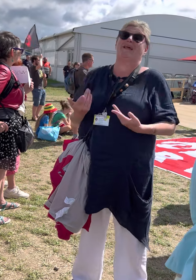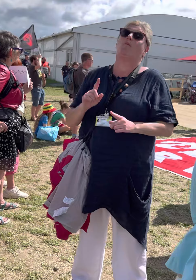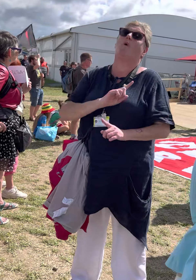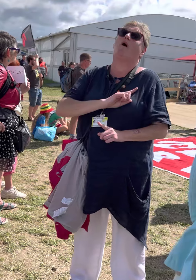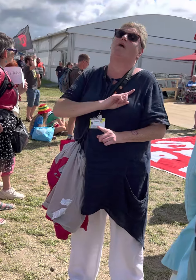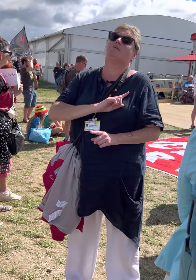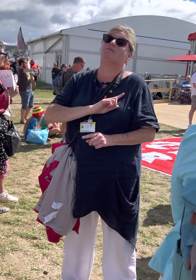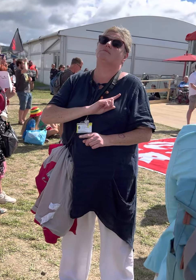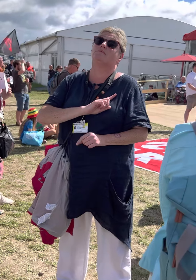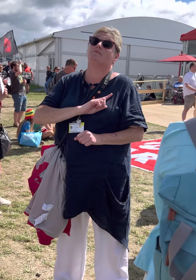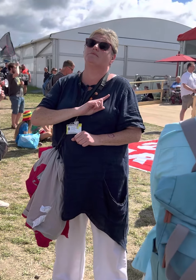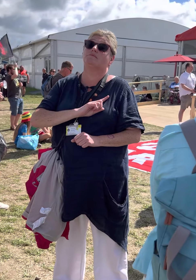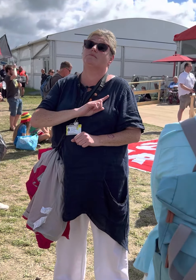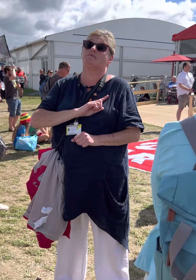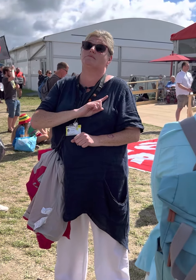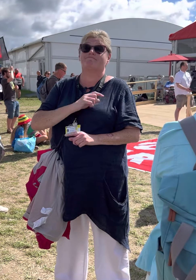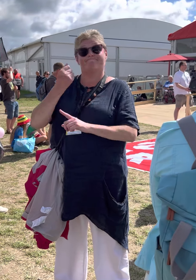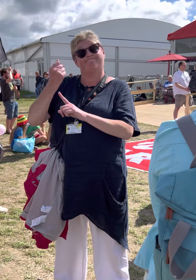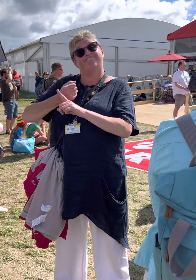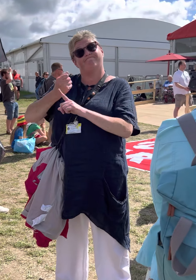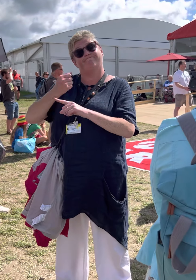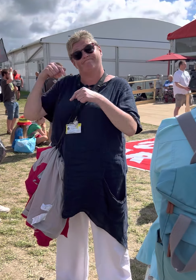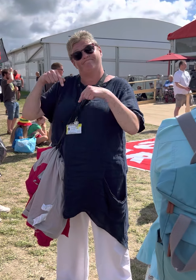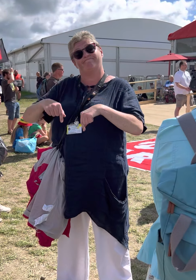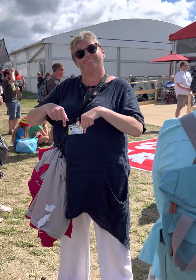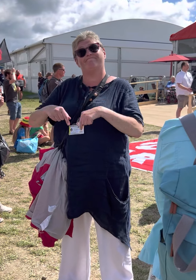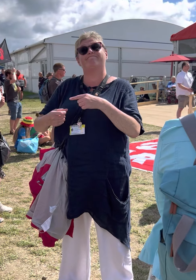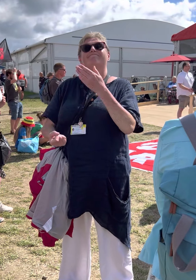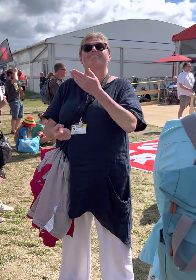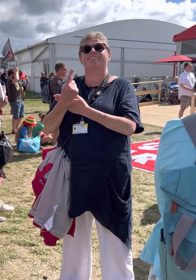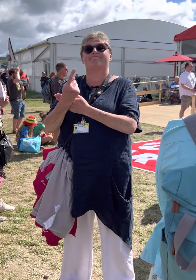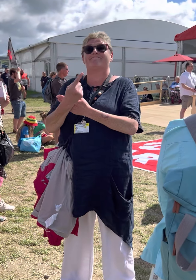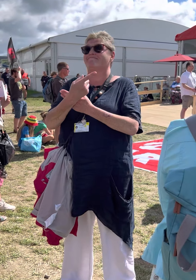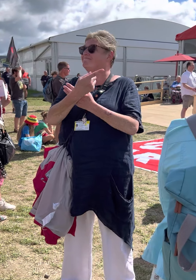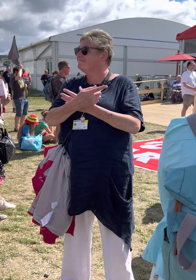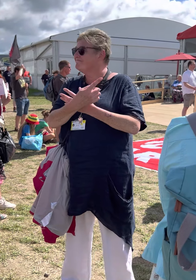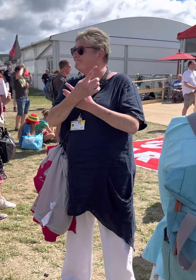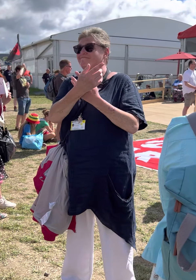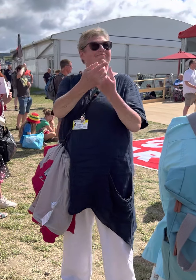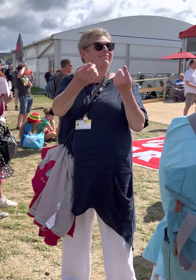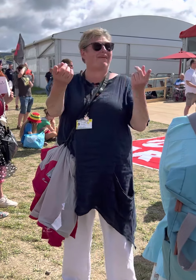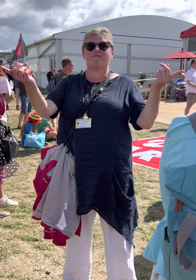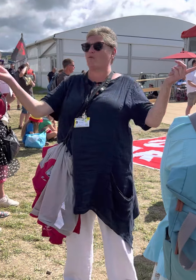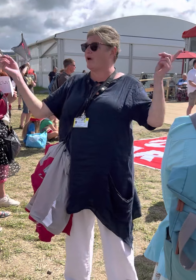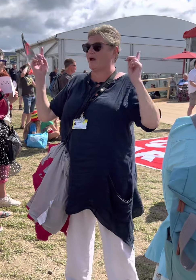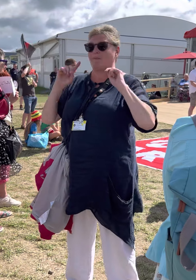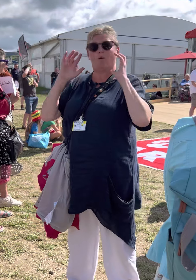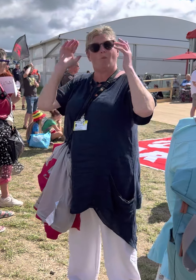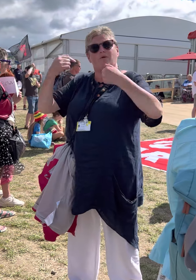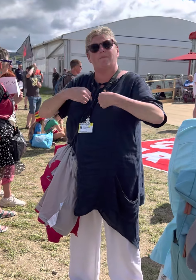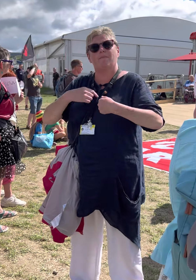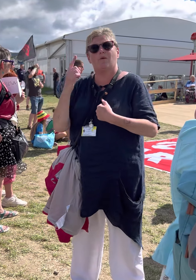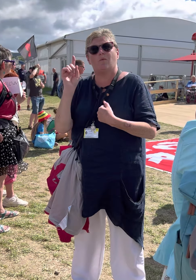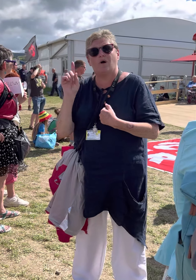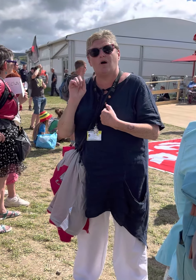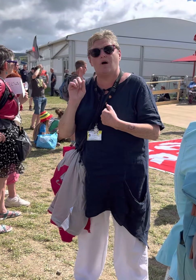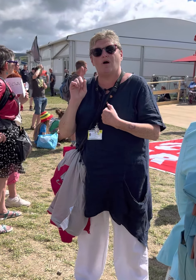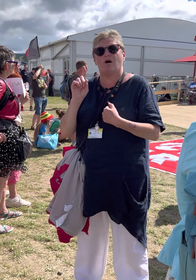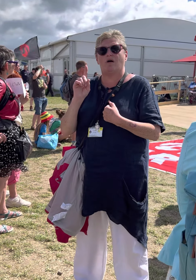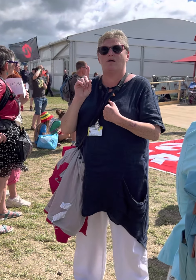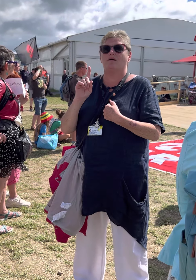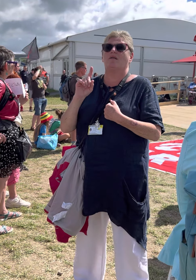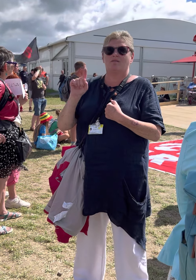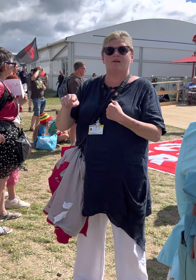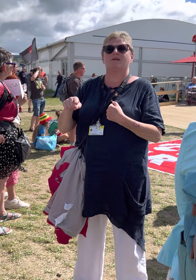yw mae'r argyfwng yma yn digwydd o'n cwmpas ni, a beth sy'n poeni fi fwyaf yw bod argyfwng